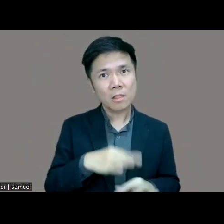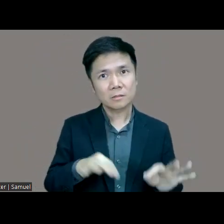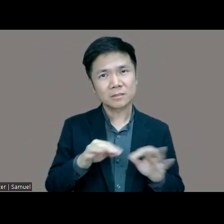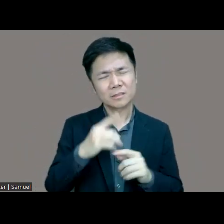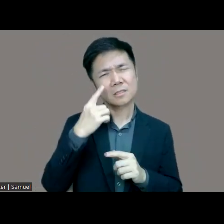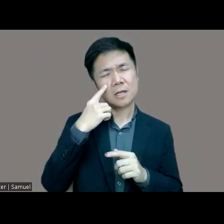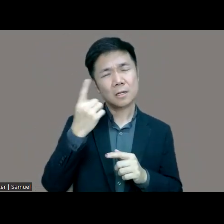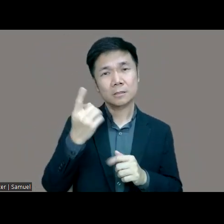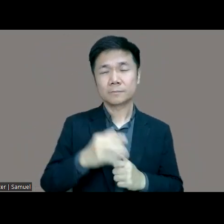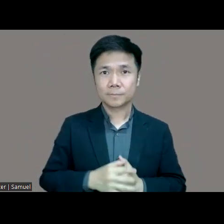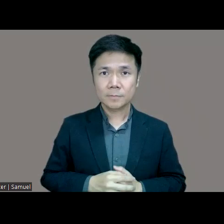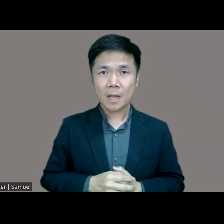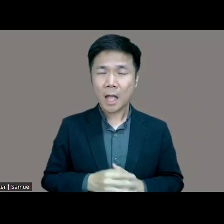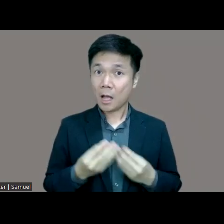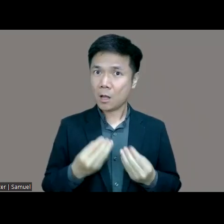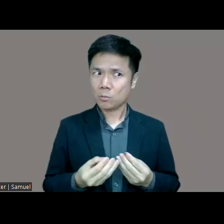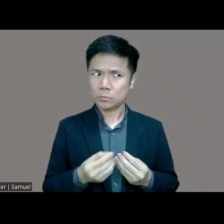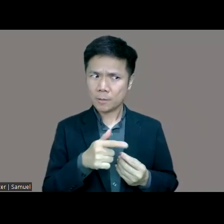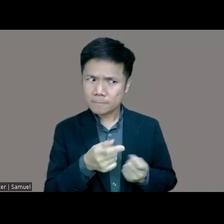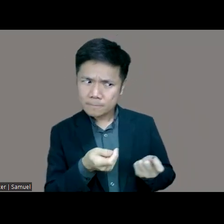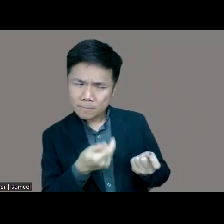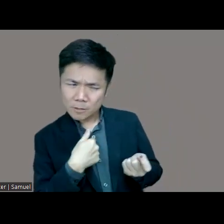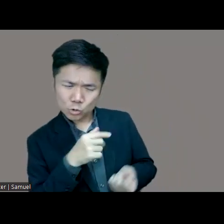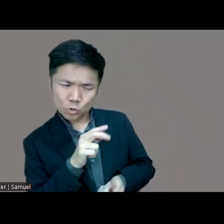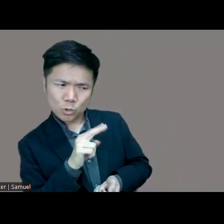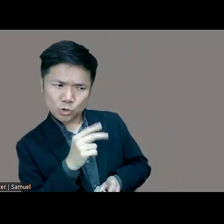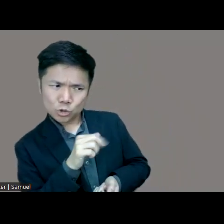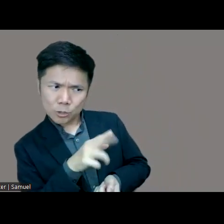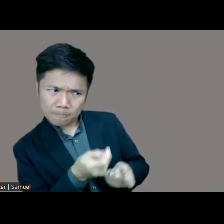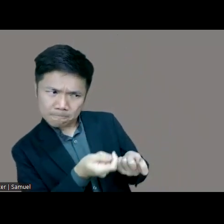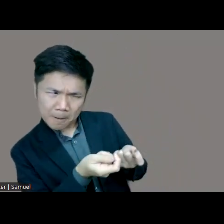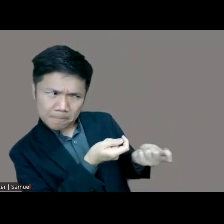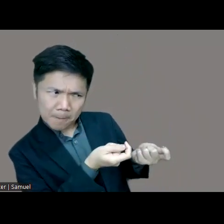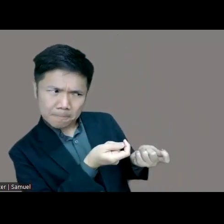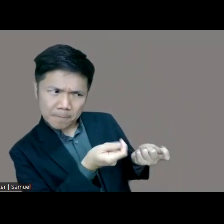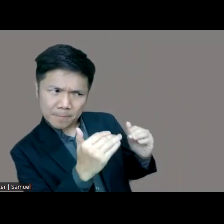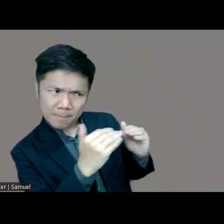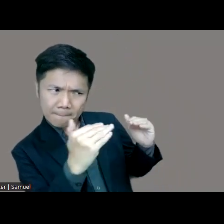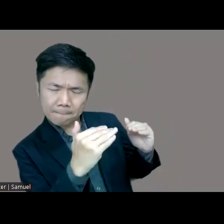qu'ils ne sont pas utilisés adéquatement. Oui, merci.